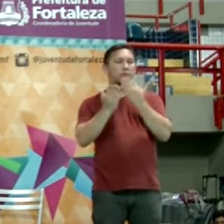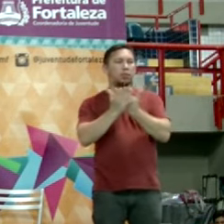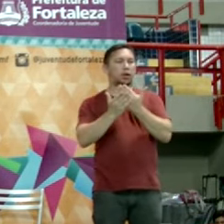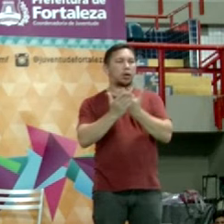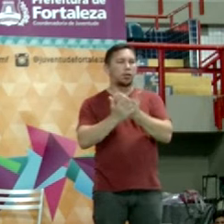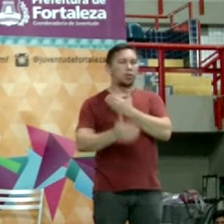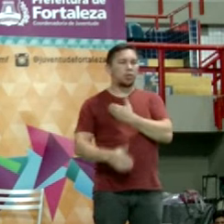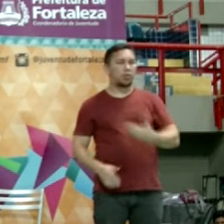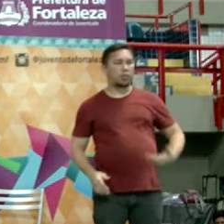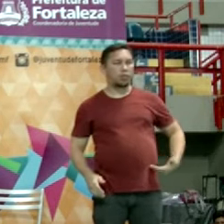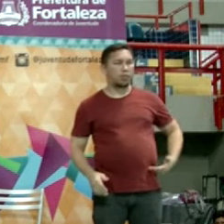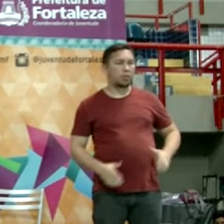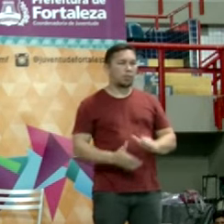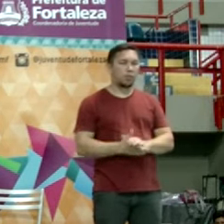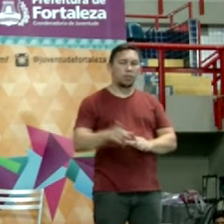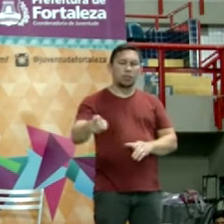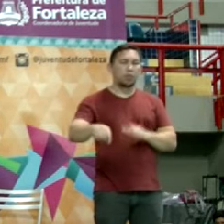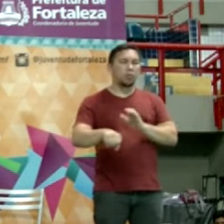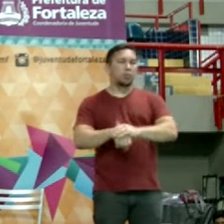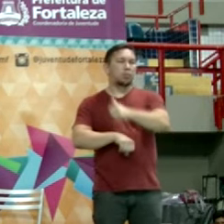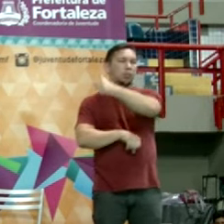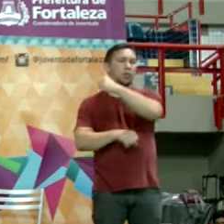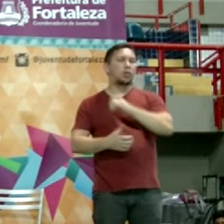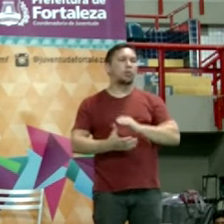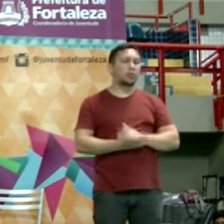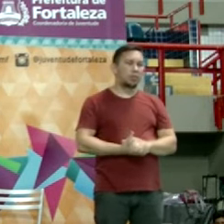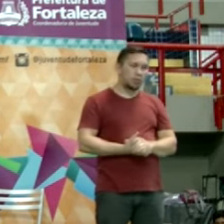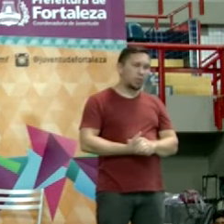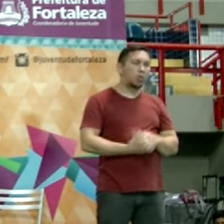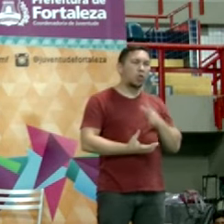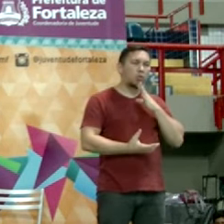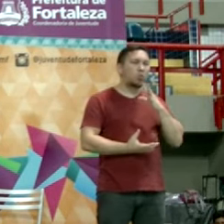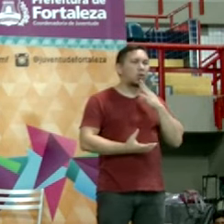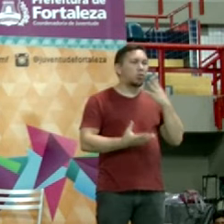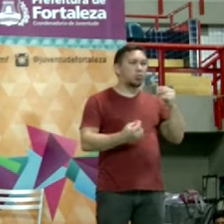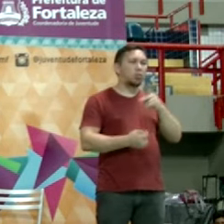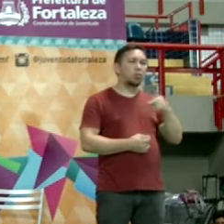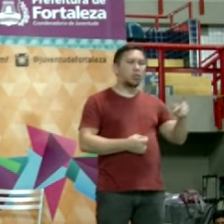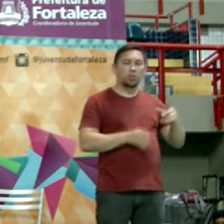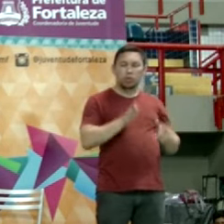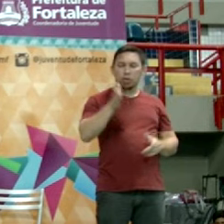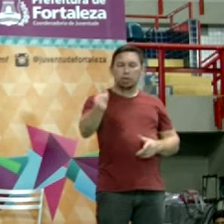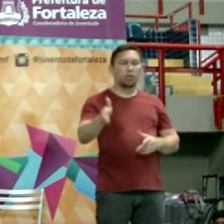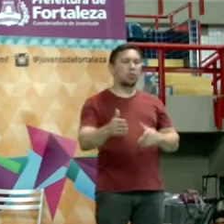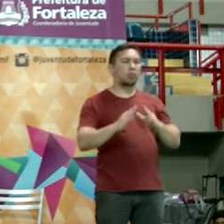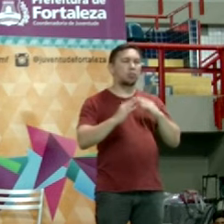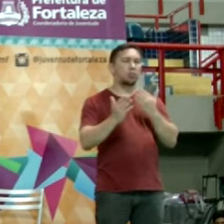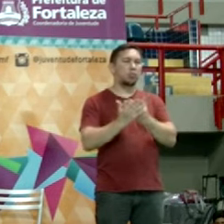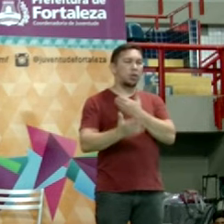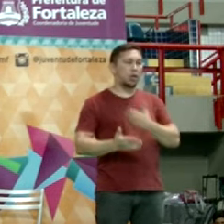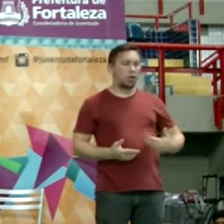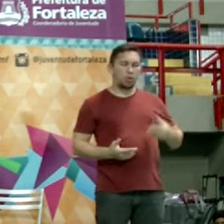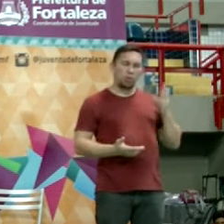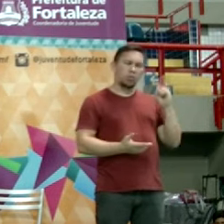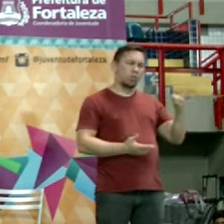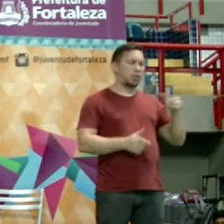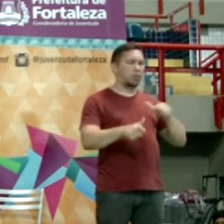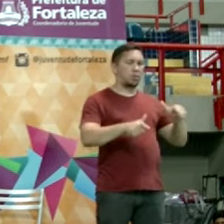assim, ó. O nível melhorou muito. Eu conheço muitos que fazem isso. Eu sempre trabalhei em escola